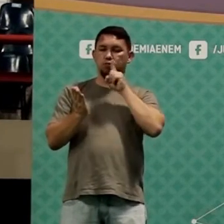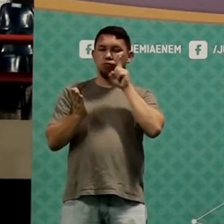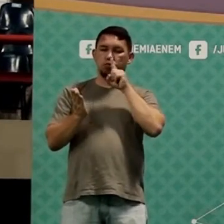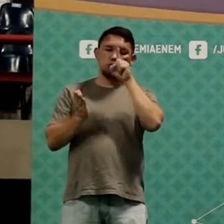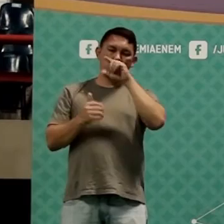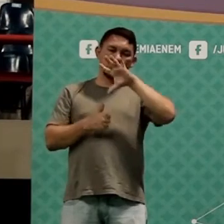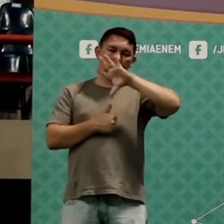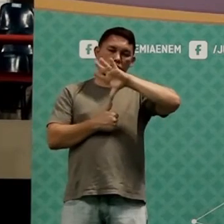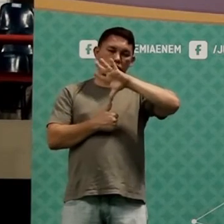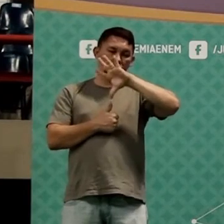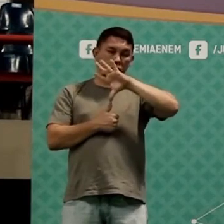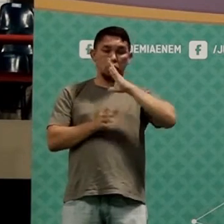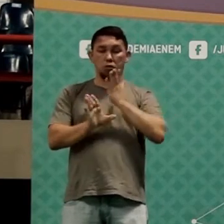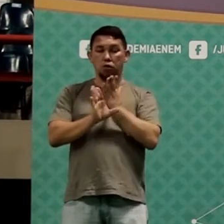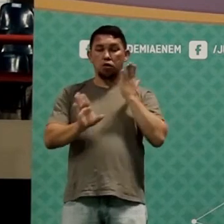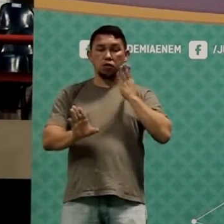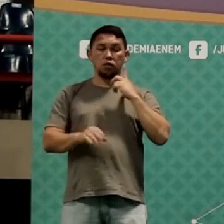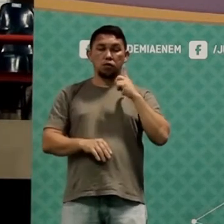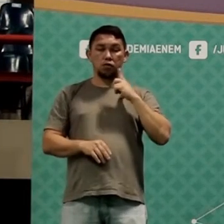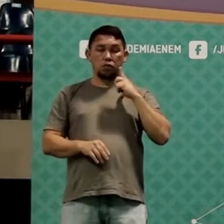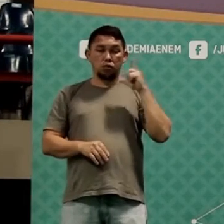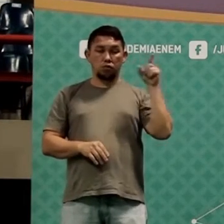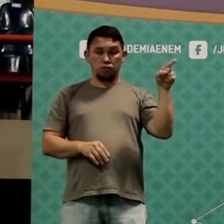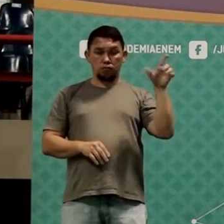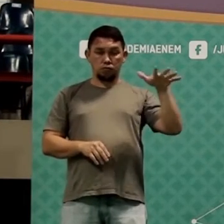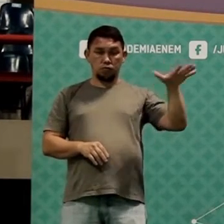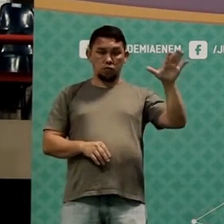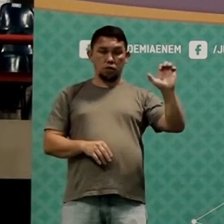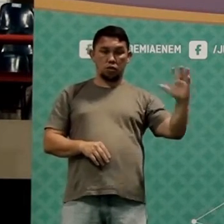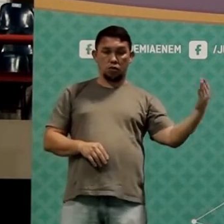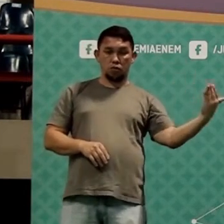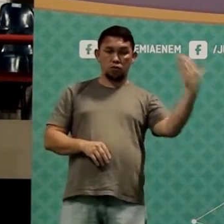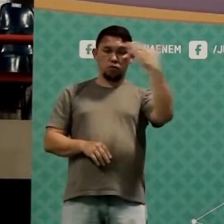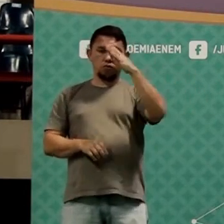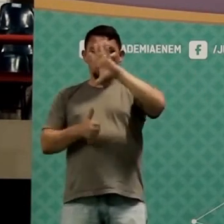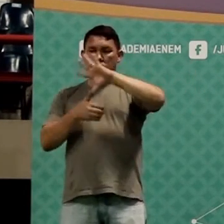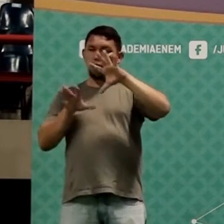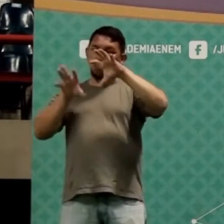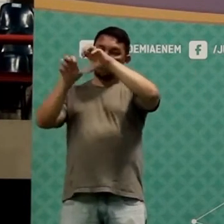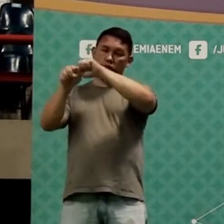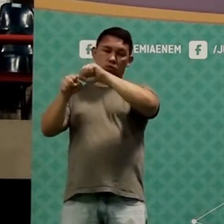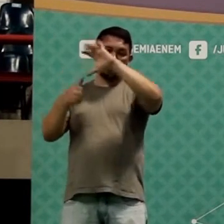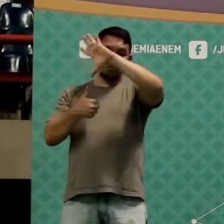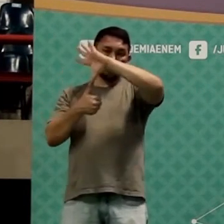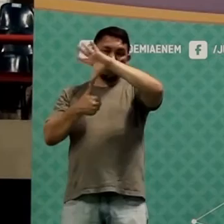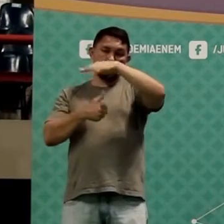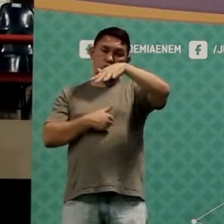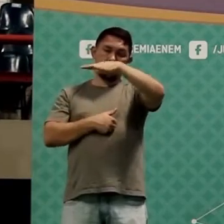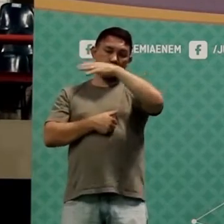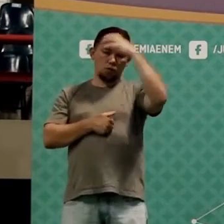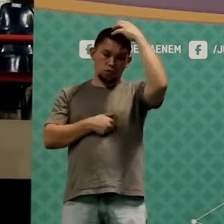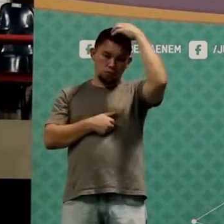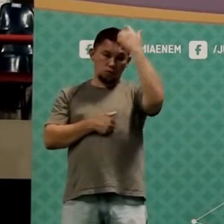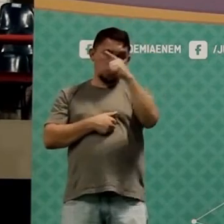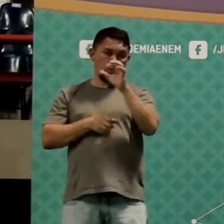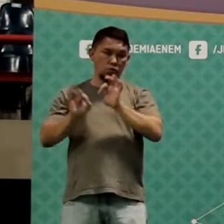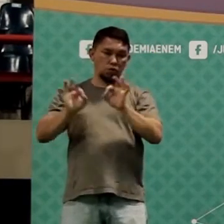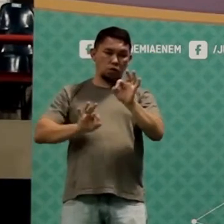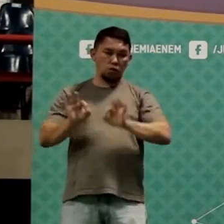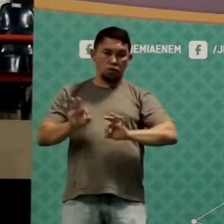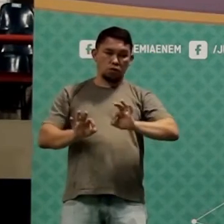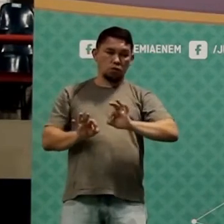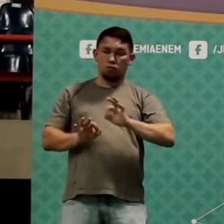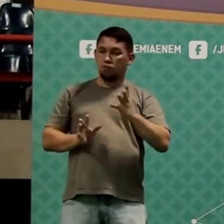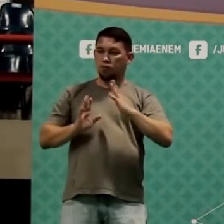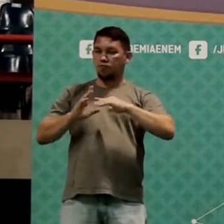Unidos. Por quê? Porque quando os europeus foram para os Estados Unidos, não tinha rei para administrar,